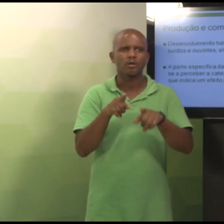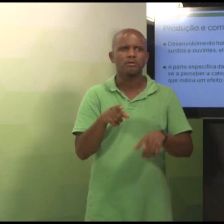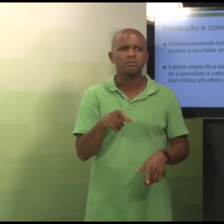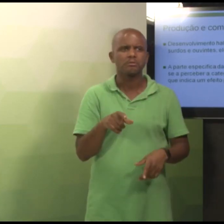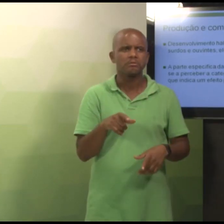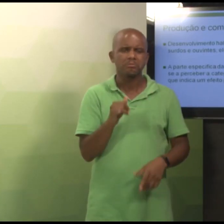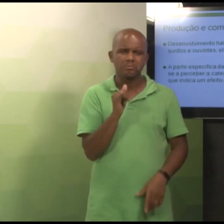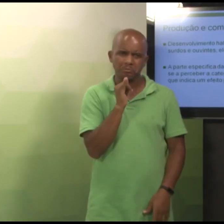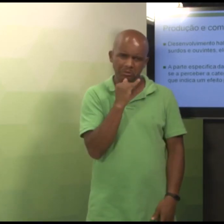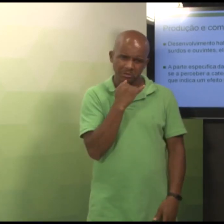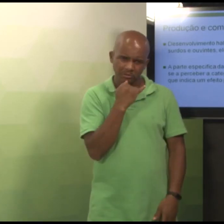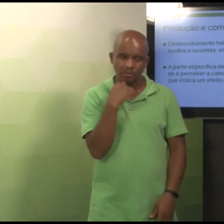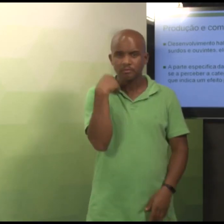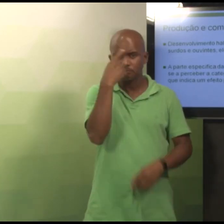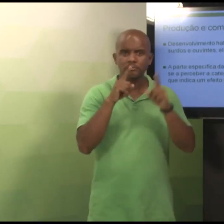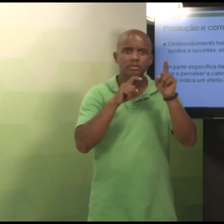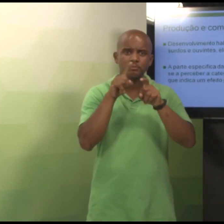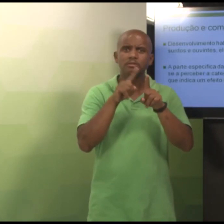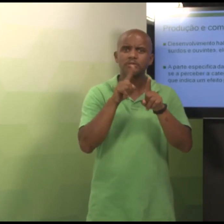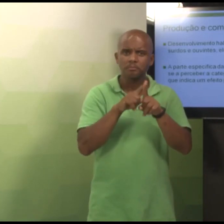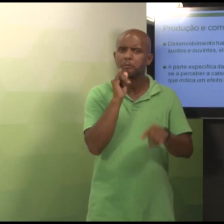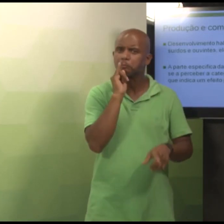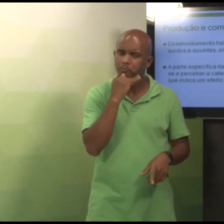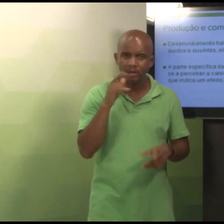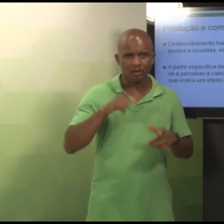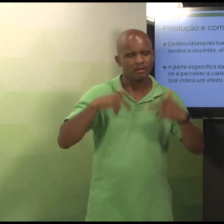vai propiciar a conversação. Por exemplo,